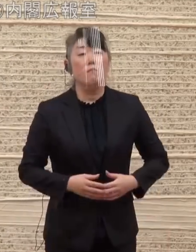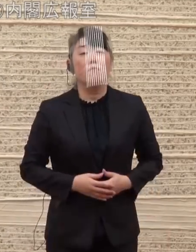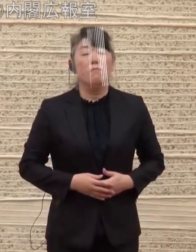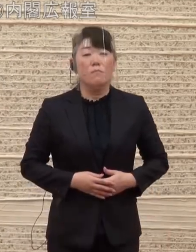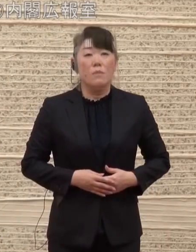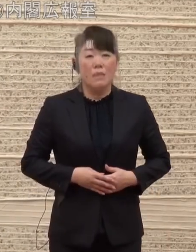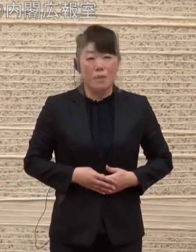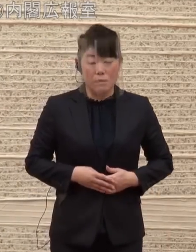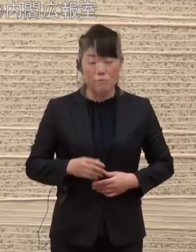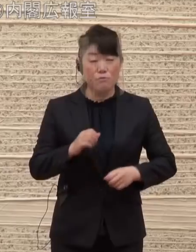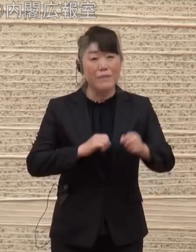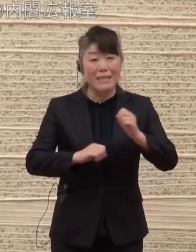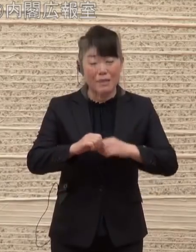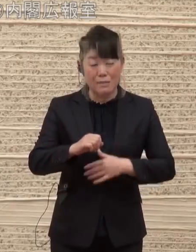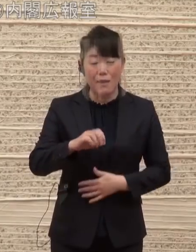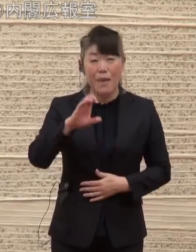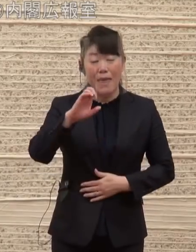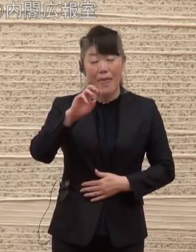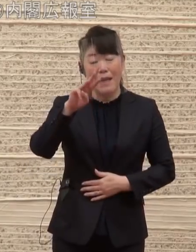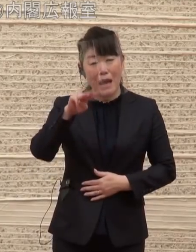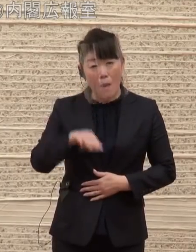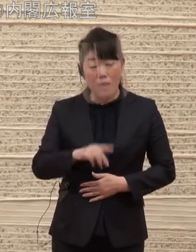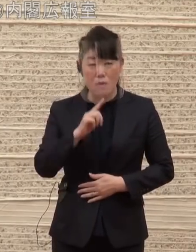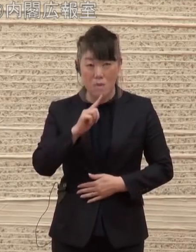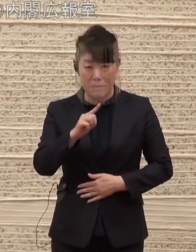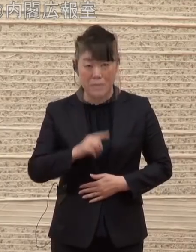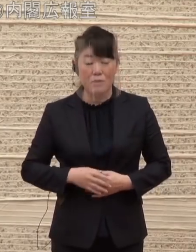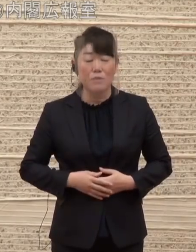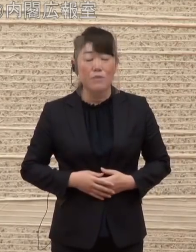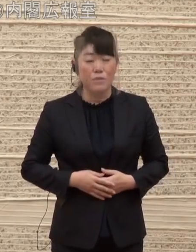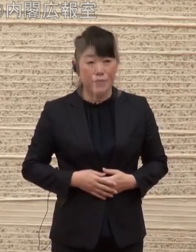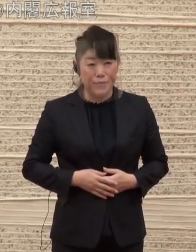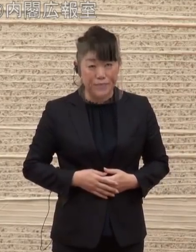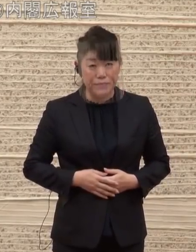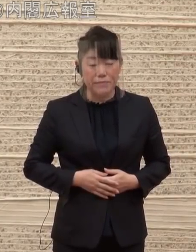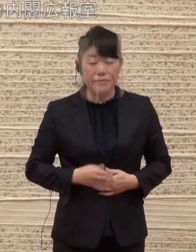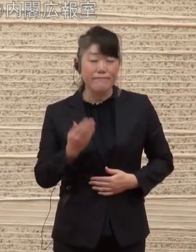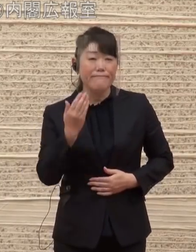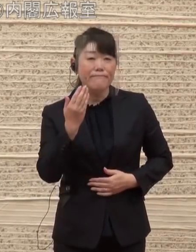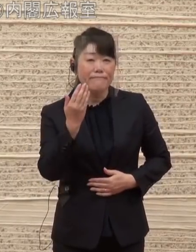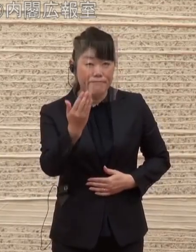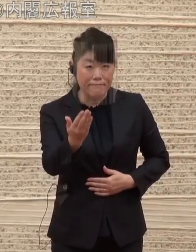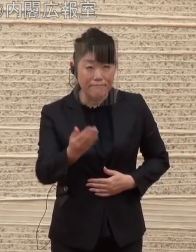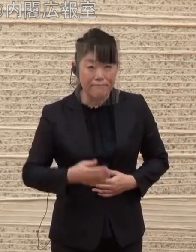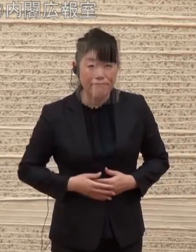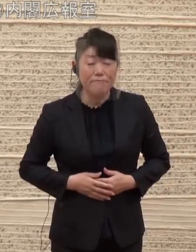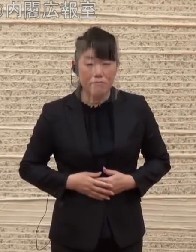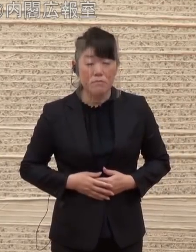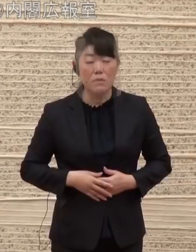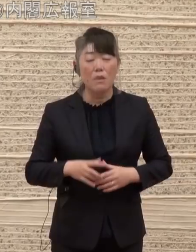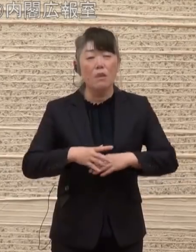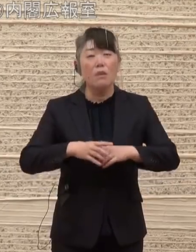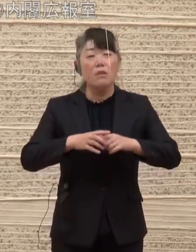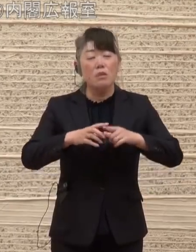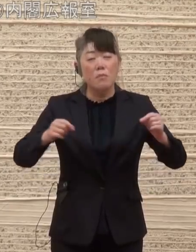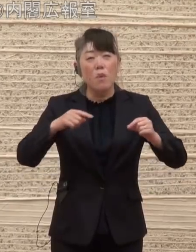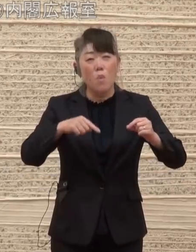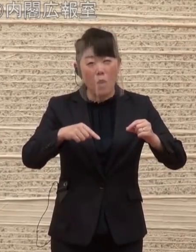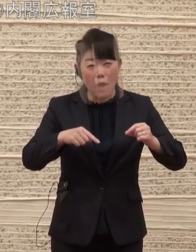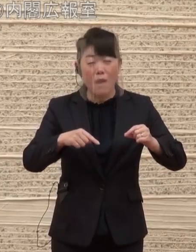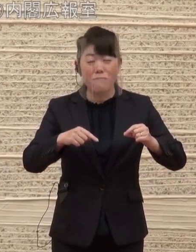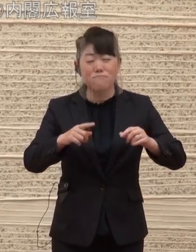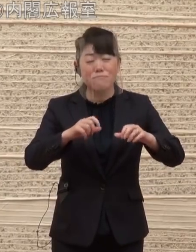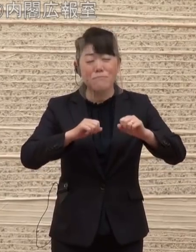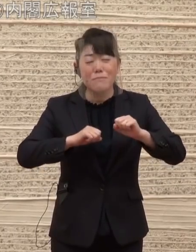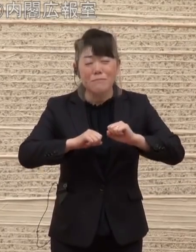フリーランスの江川紹子と申しますよろしくお願いします伺いたいのはですねその日本はなぜやることなすことを遅い